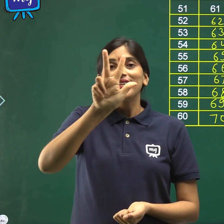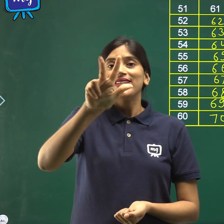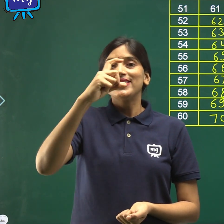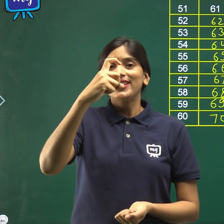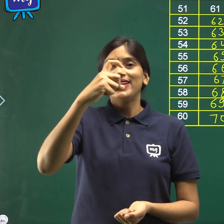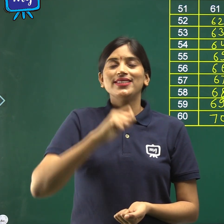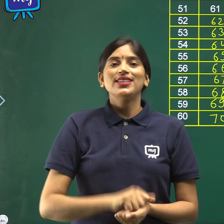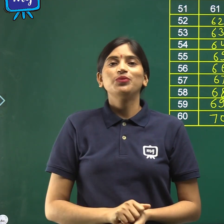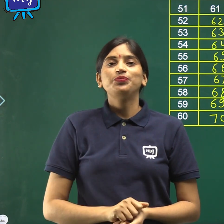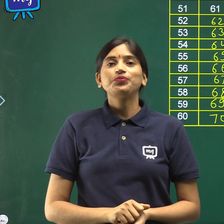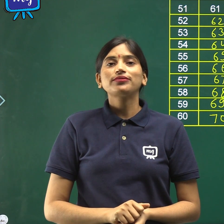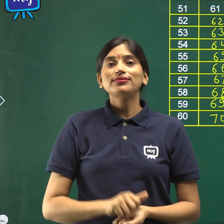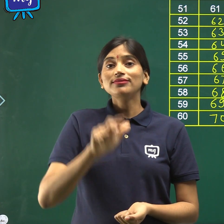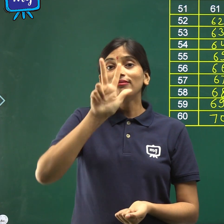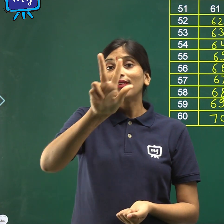87,